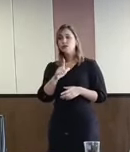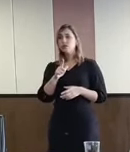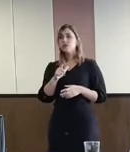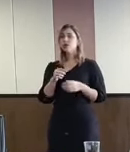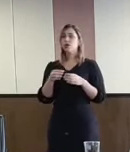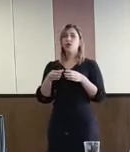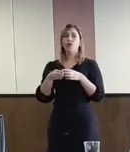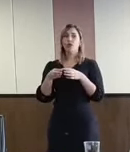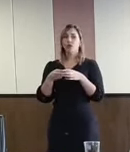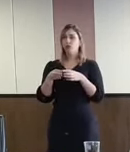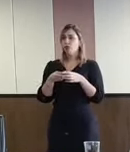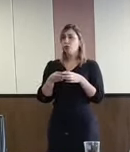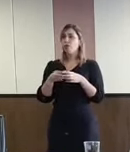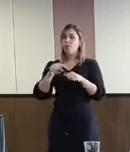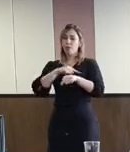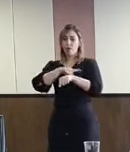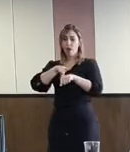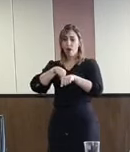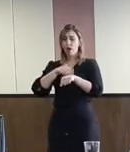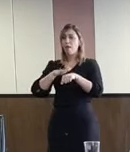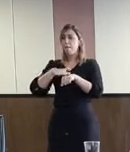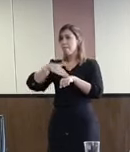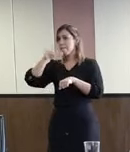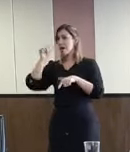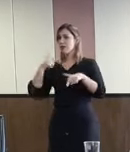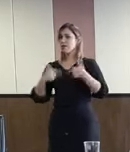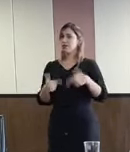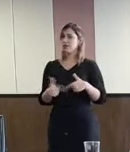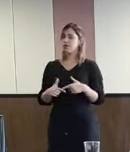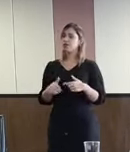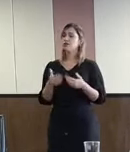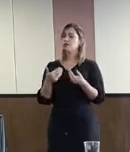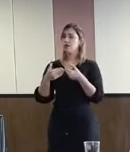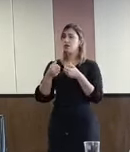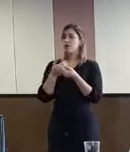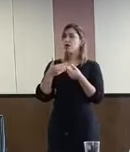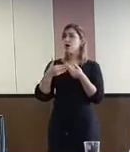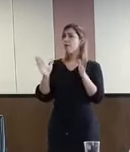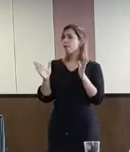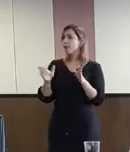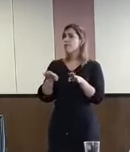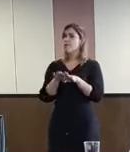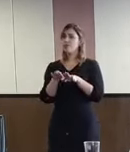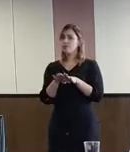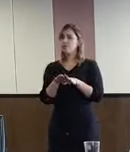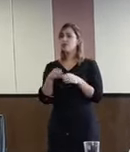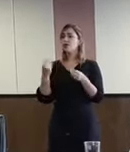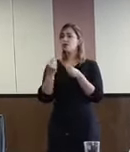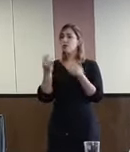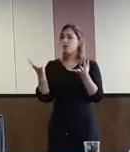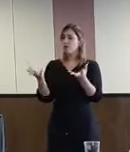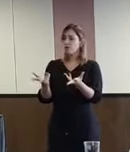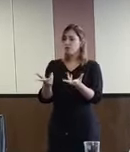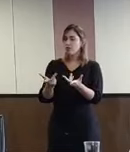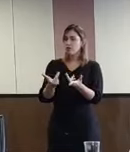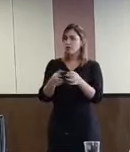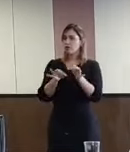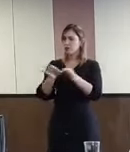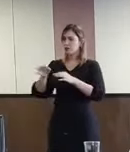horária dos profissionais, dos técnicos do LACEN. Nós já ampliamos a capacidade do LACEN, inclusive com a programação de